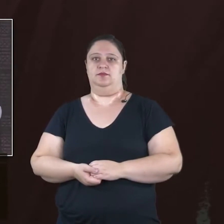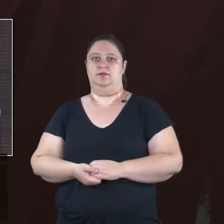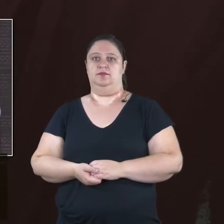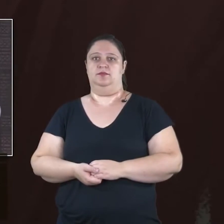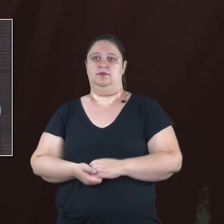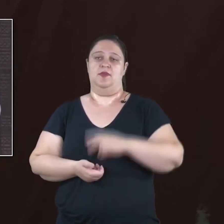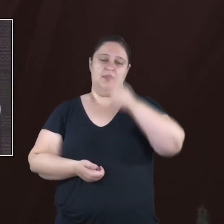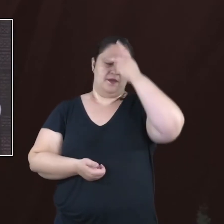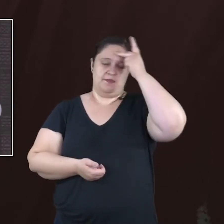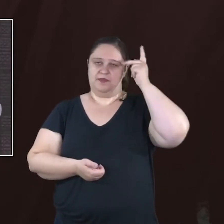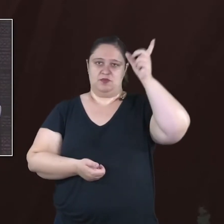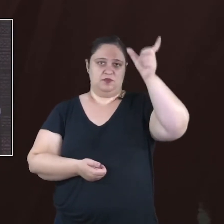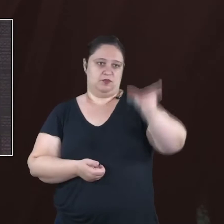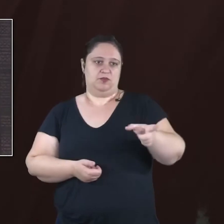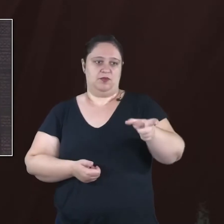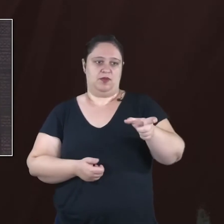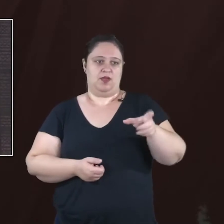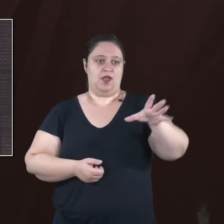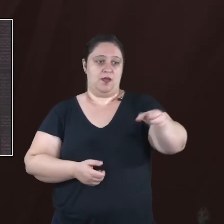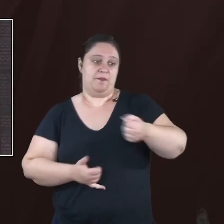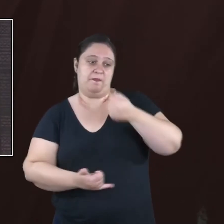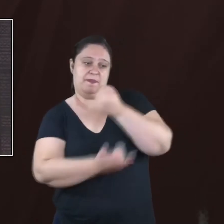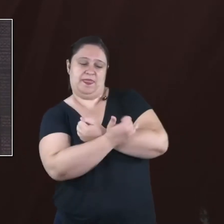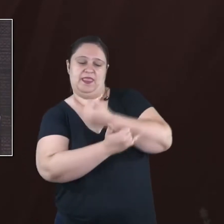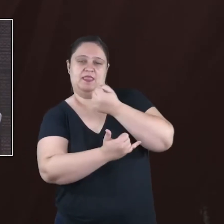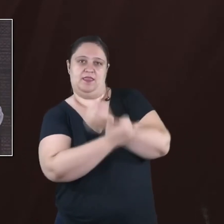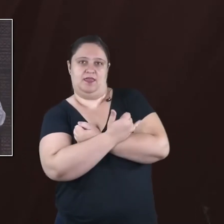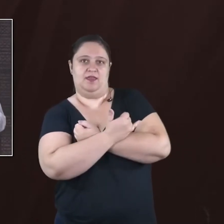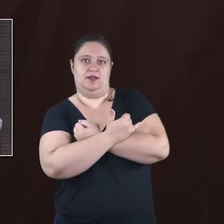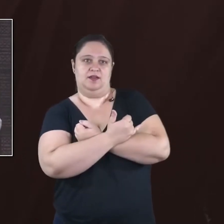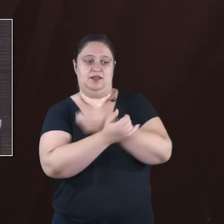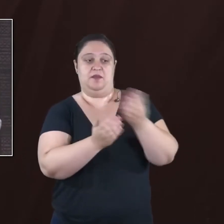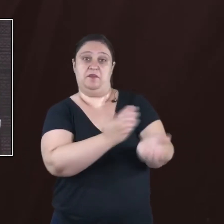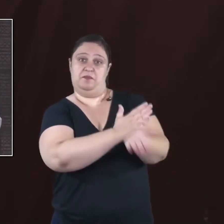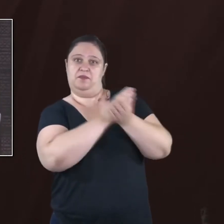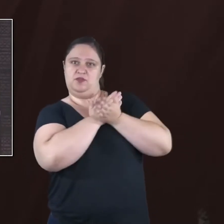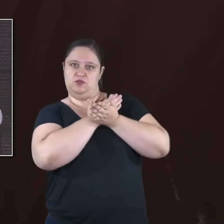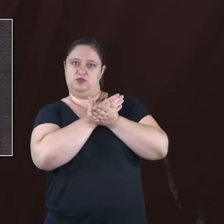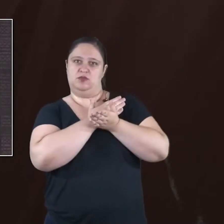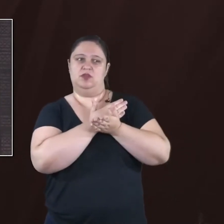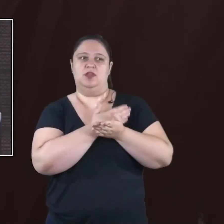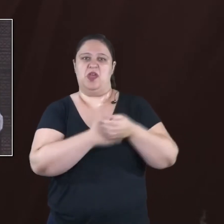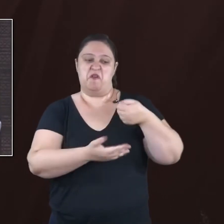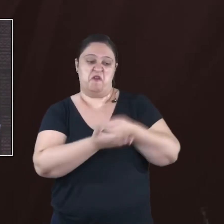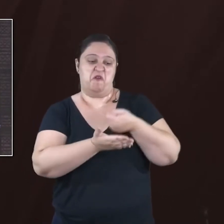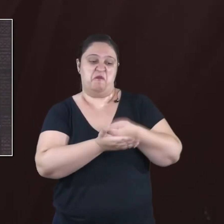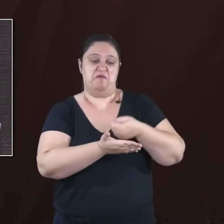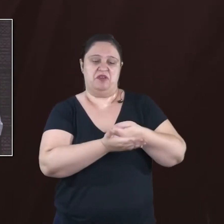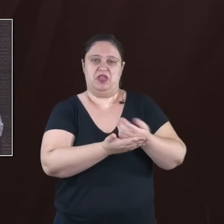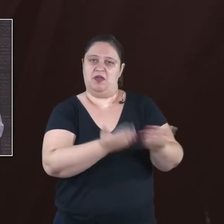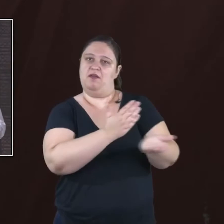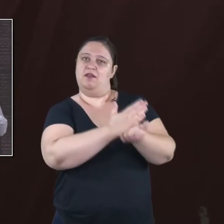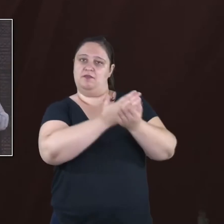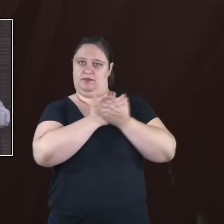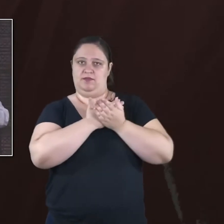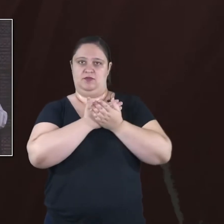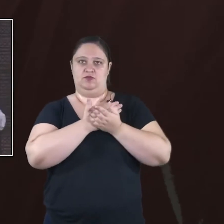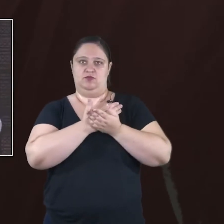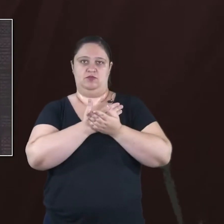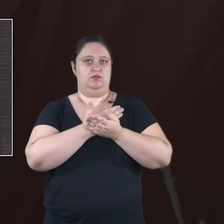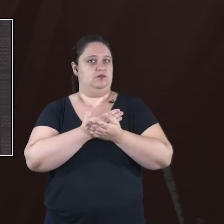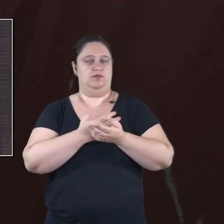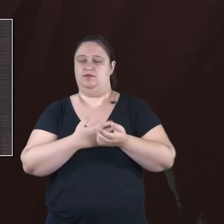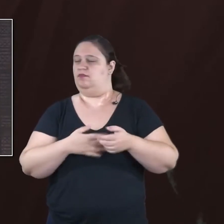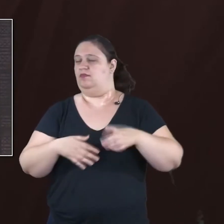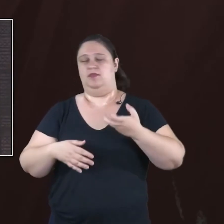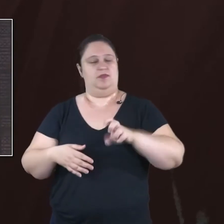esse alguém venha suprir tudo que eu necessito em termos de dinheiro, em termos de fama, em termos de glória. Nós não